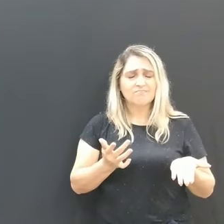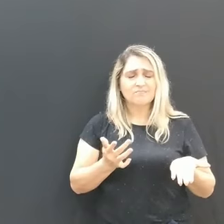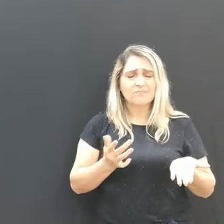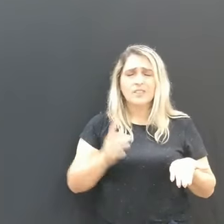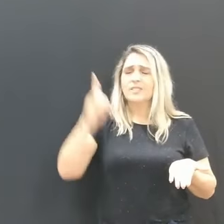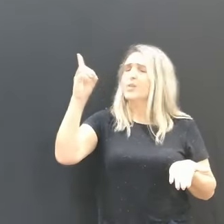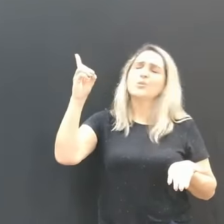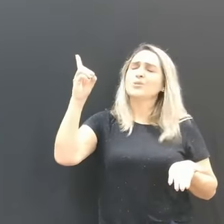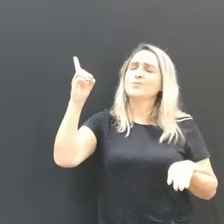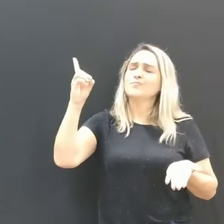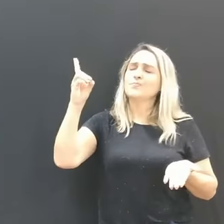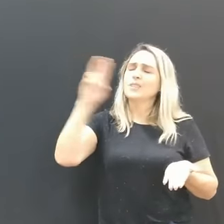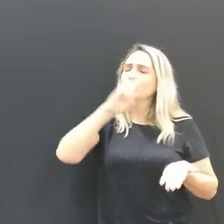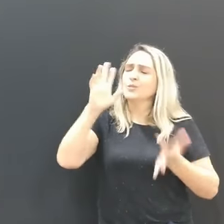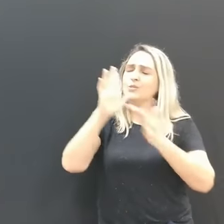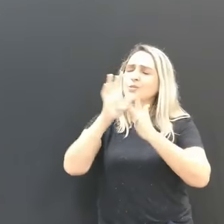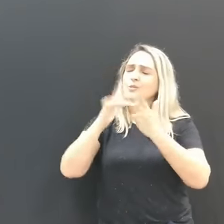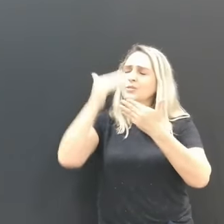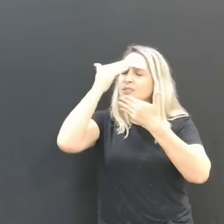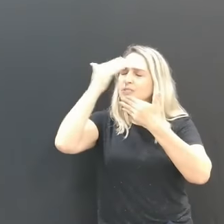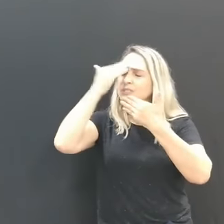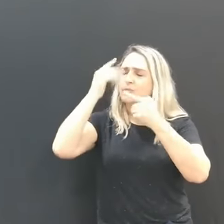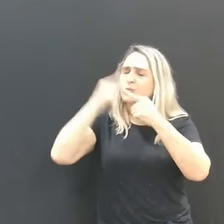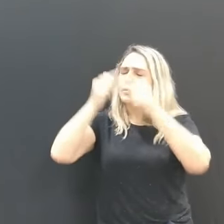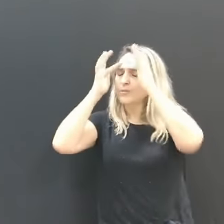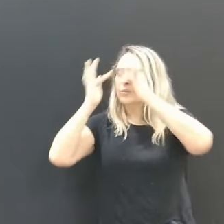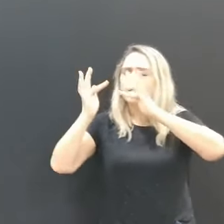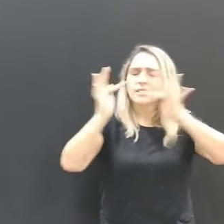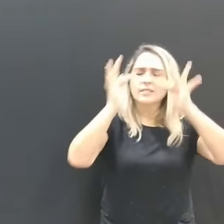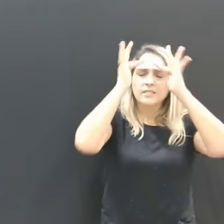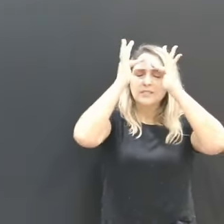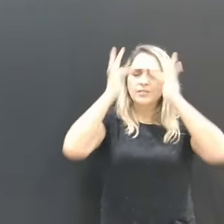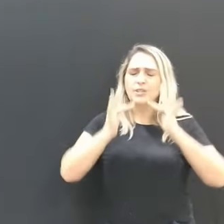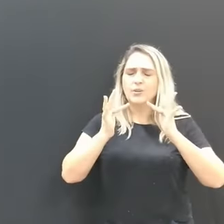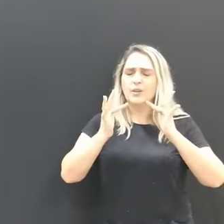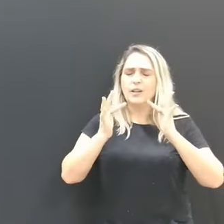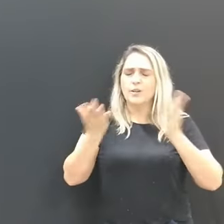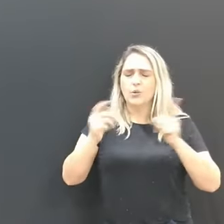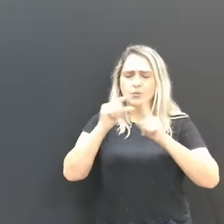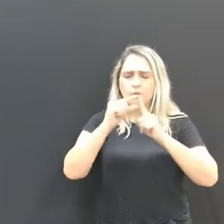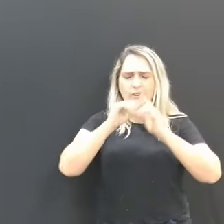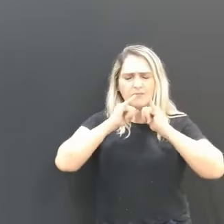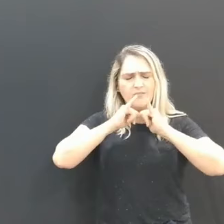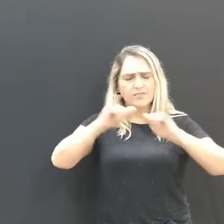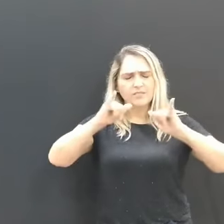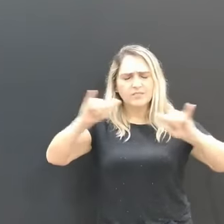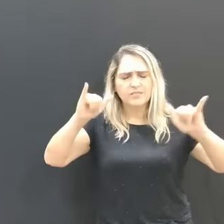soar, Senhor, nós vamos nos apresentar diante de Ti, que possamos, meu Pai, ser conhecidos por Ti.